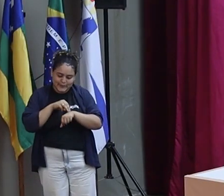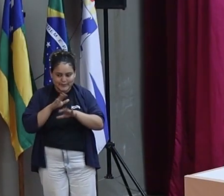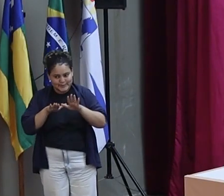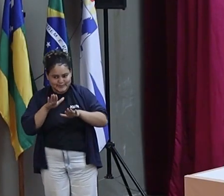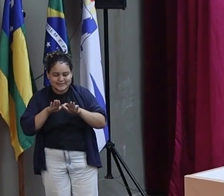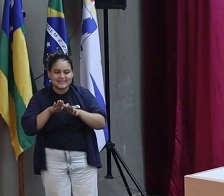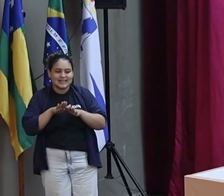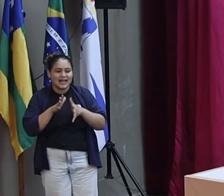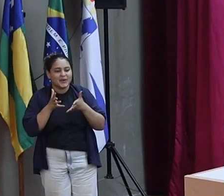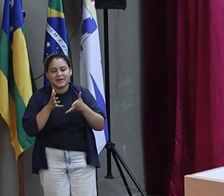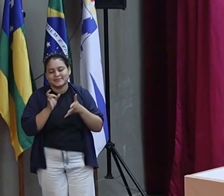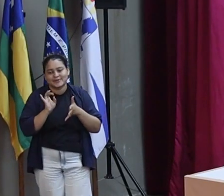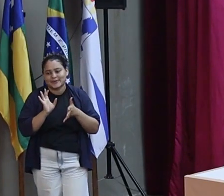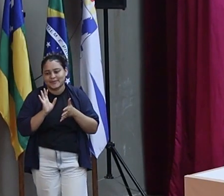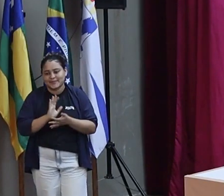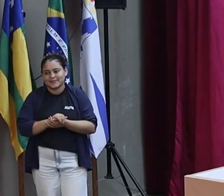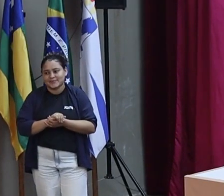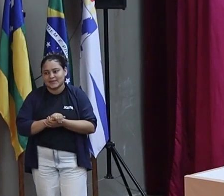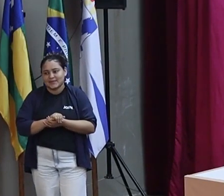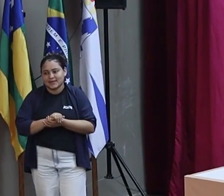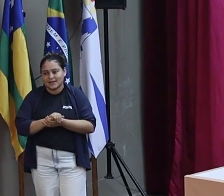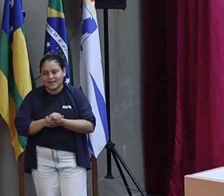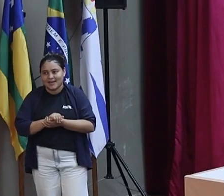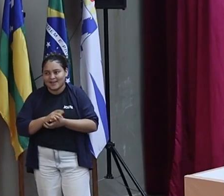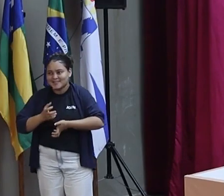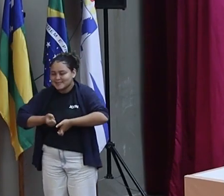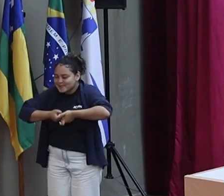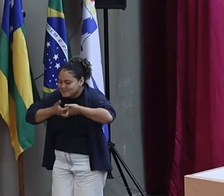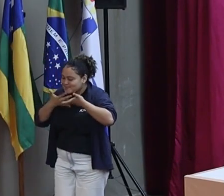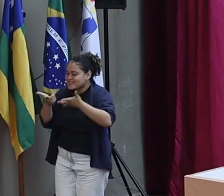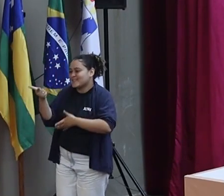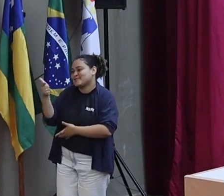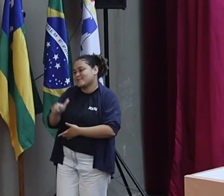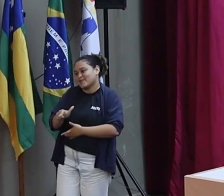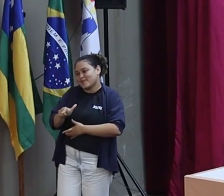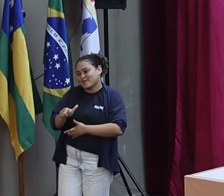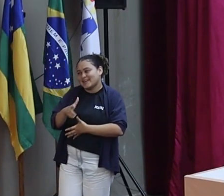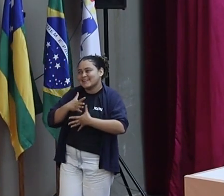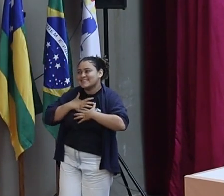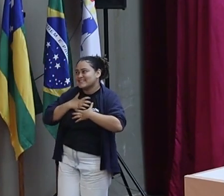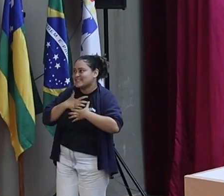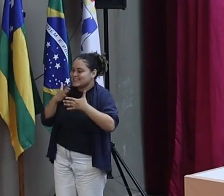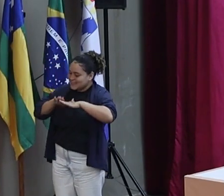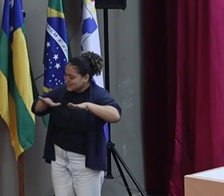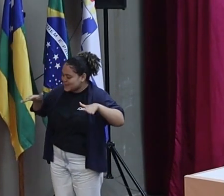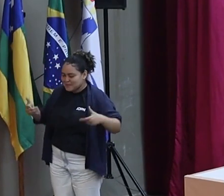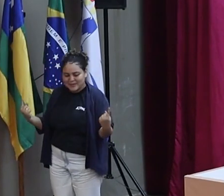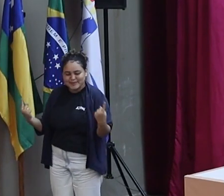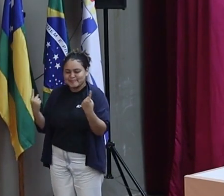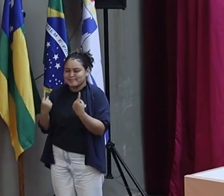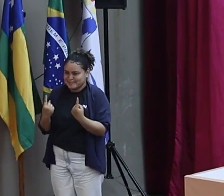gostaria somente de reiterar a alegria que é a composição dessa mesa, no sentido de ser uma